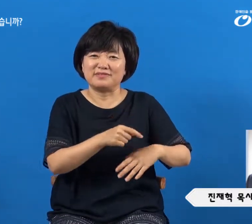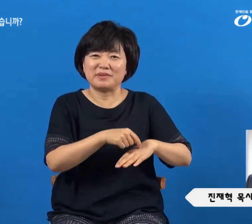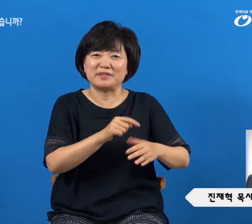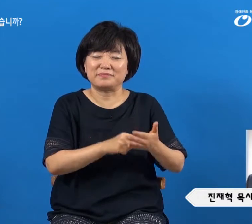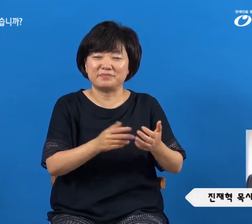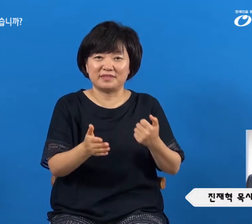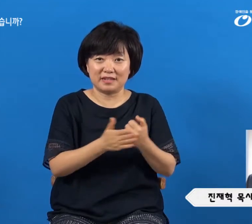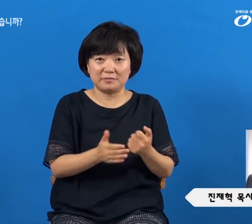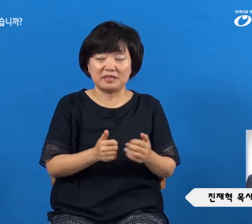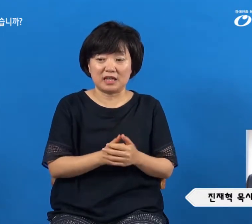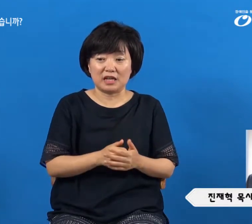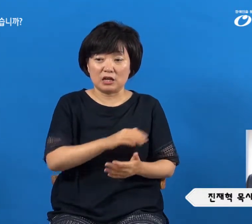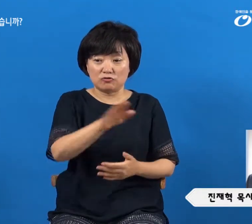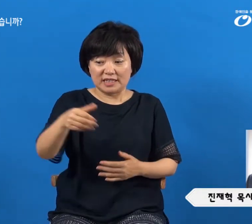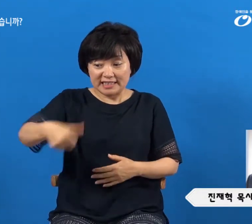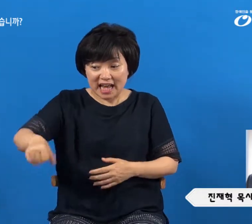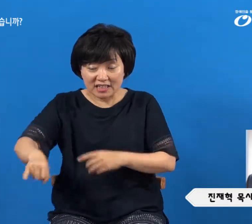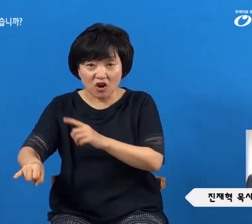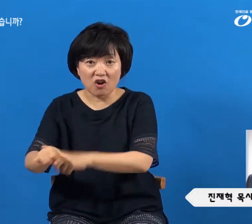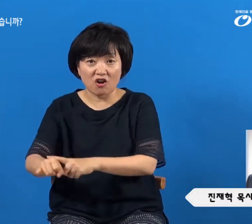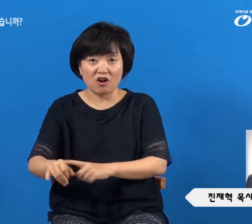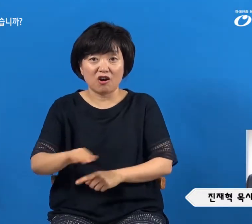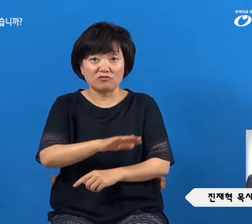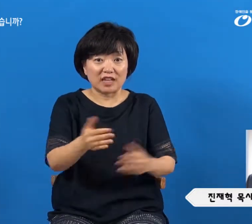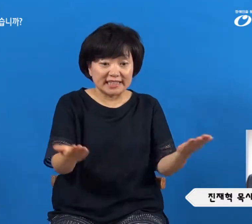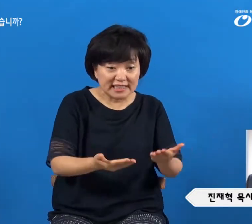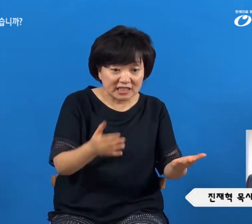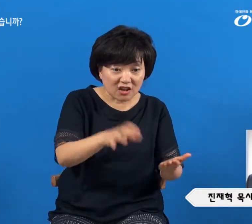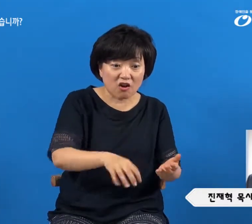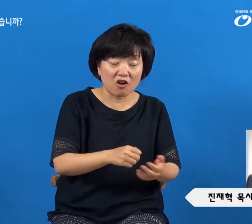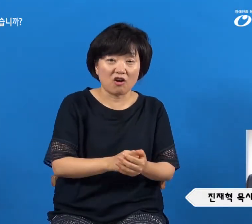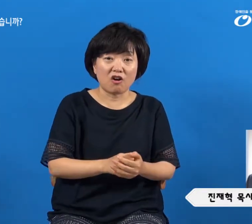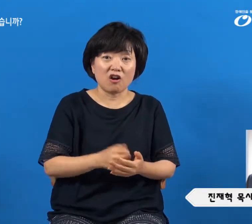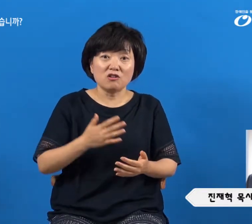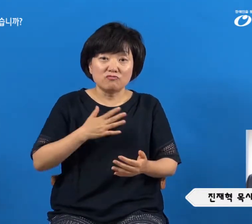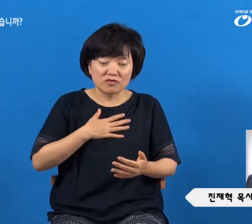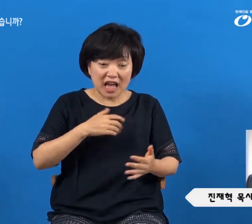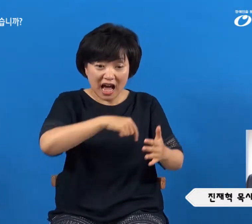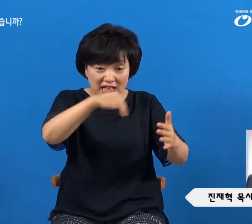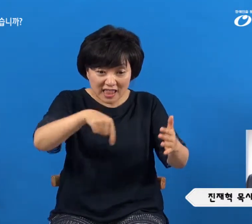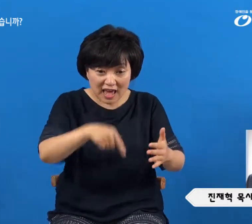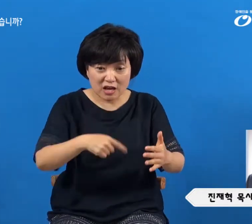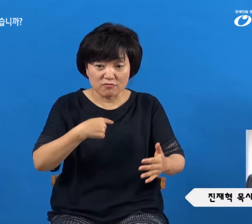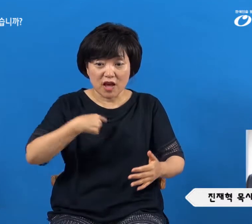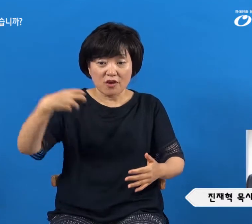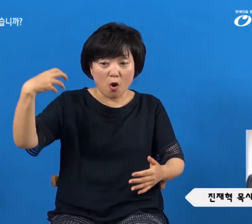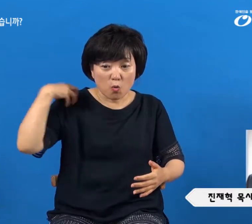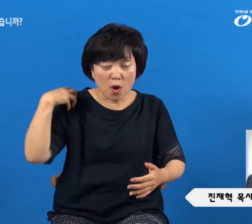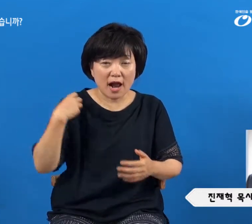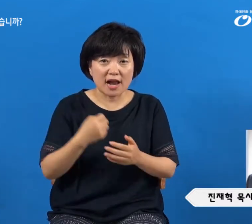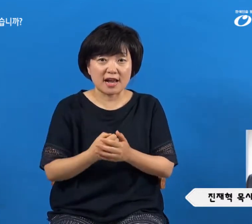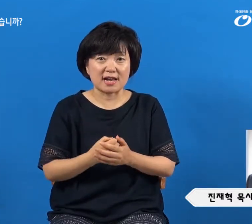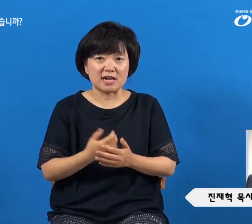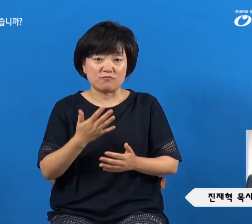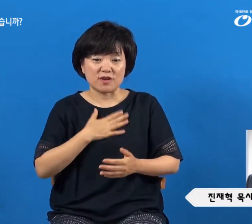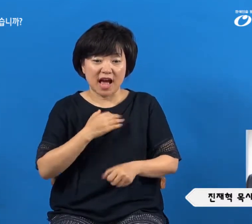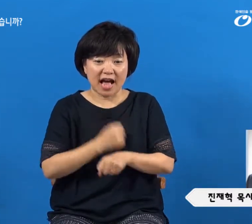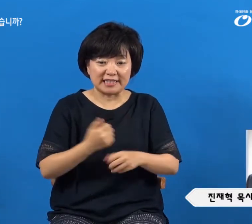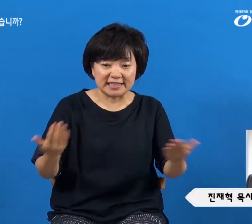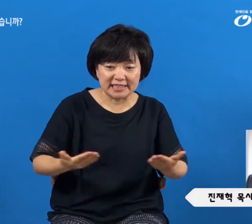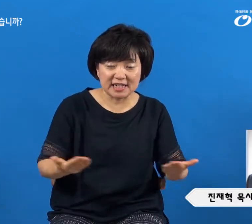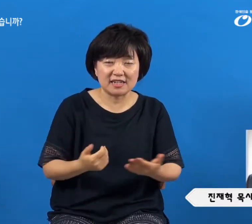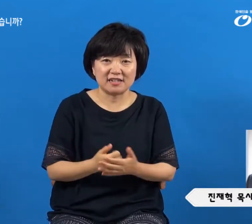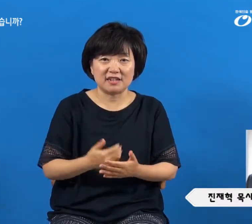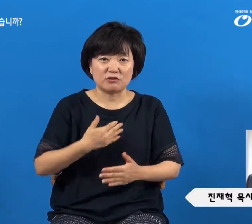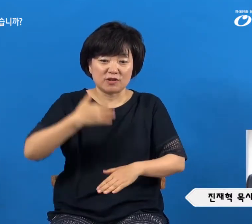자녀들을 향해서, 우리의 직장을 향해서, 우리의 인컴을 향해서, 우리의 역할이나 우리가 하는 일이나